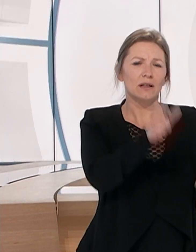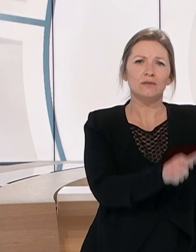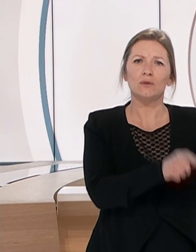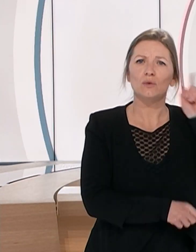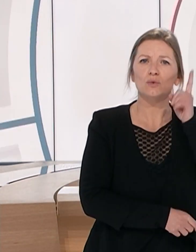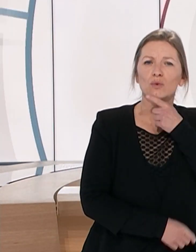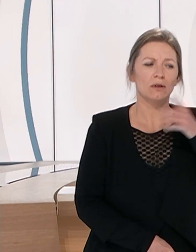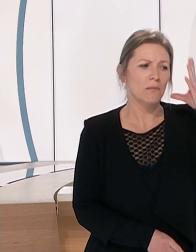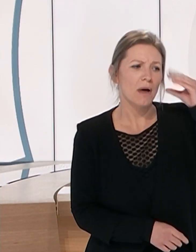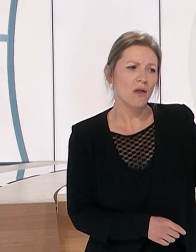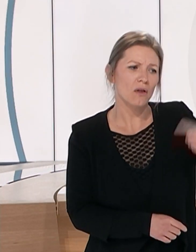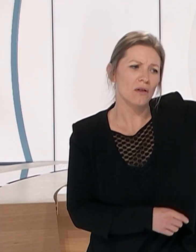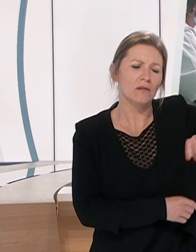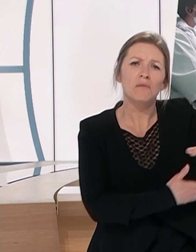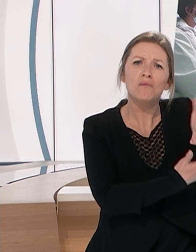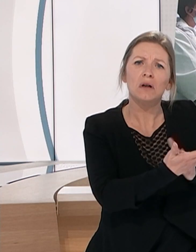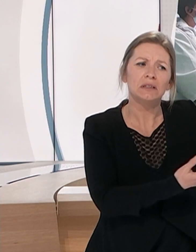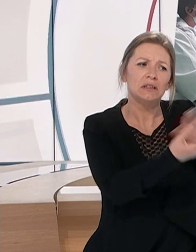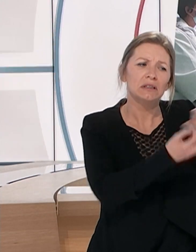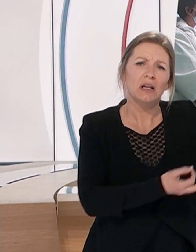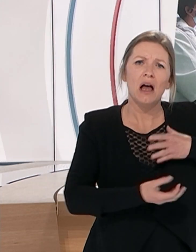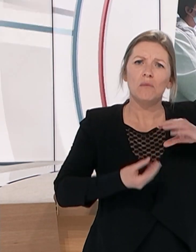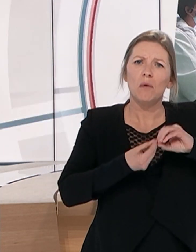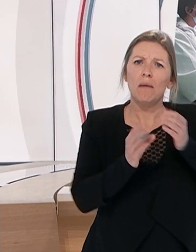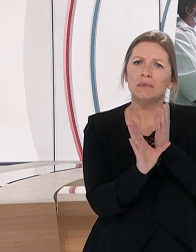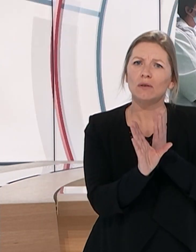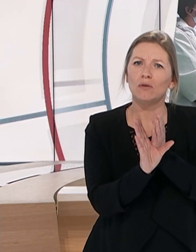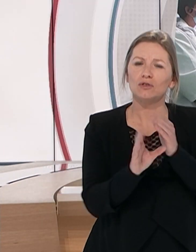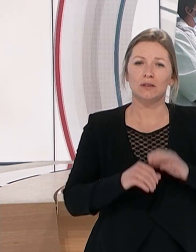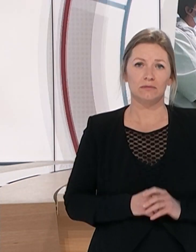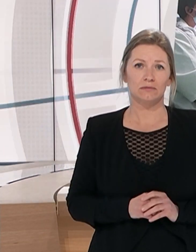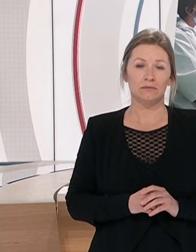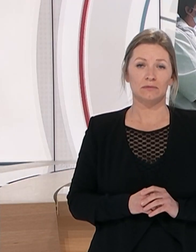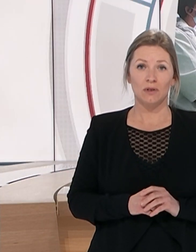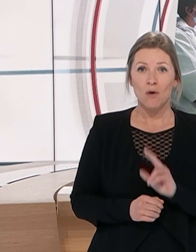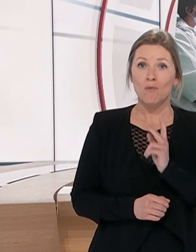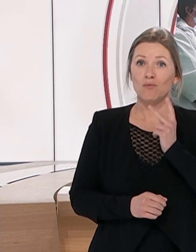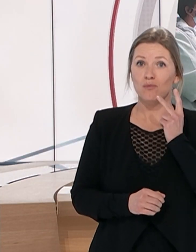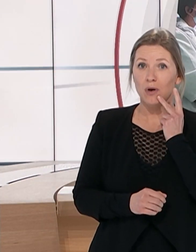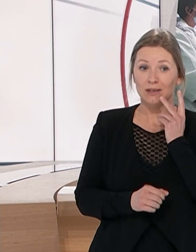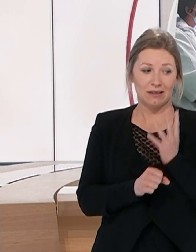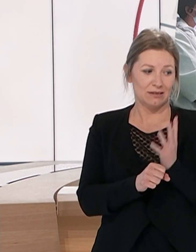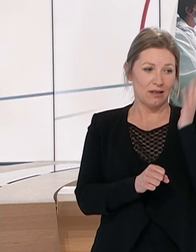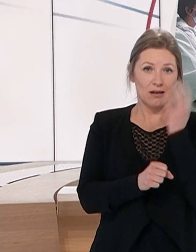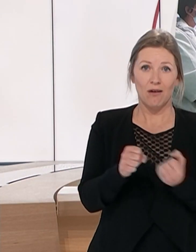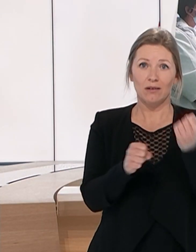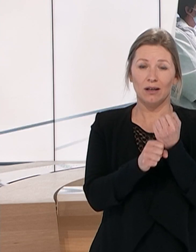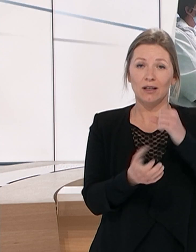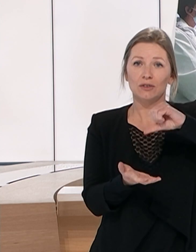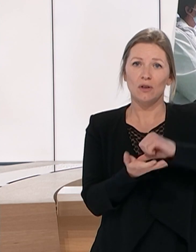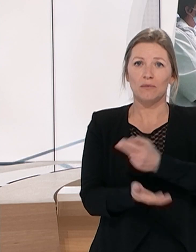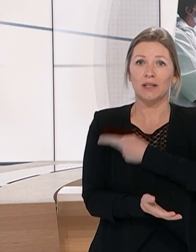Près de la moitié des personnes souffrant de troubles auditifs se disent en détresse psychologique. À Poitiers, depuis 5 ans, un